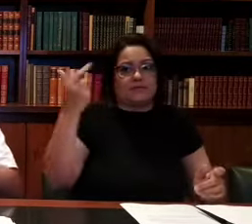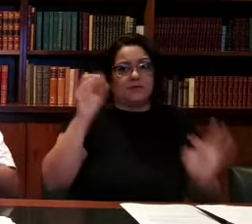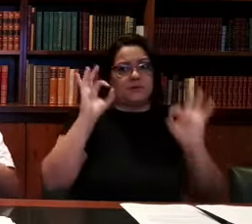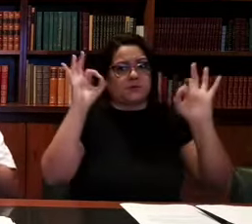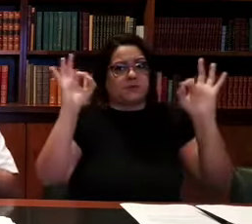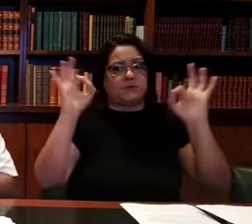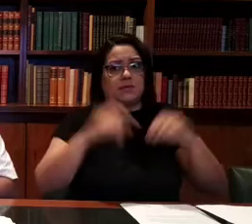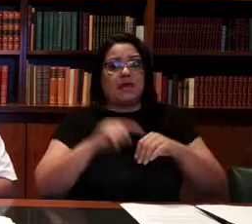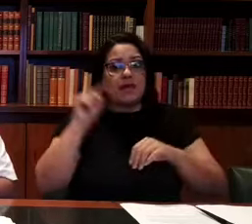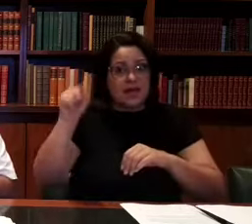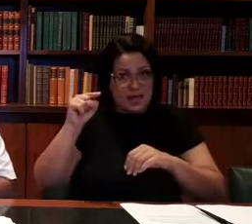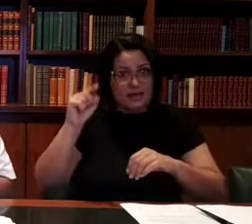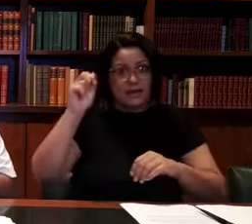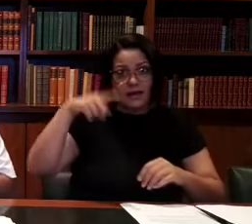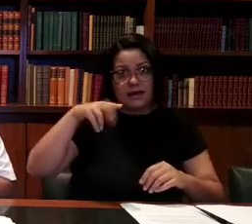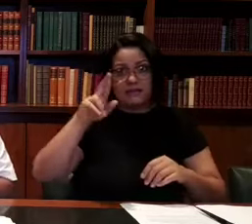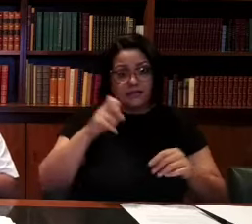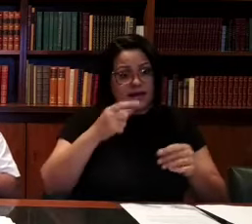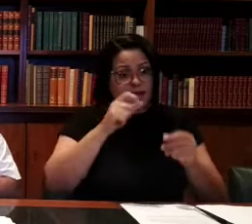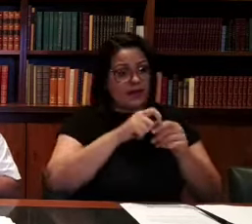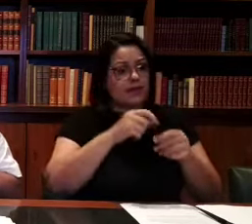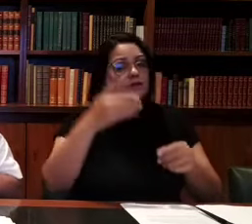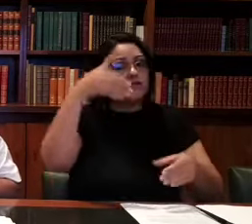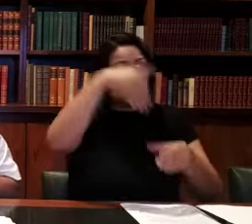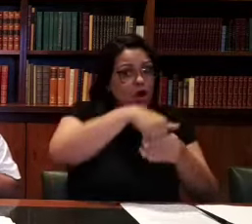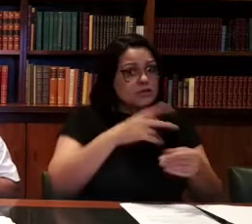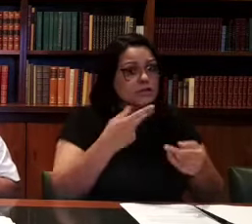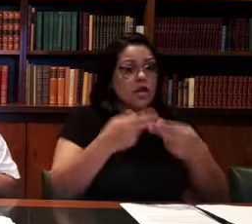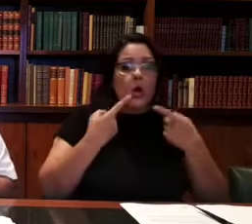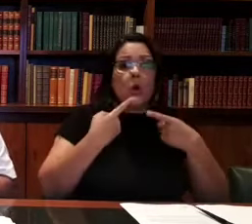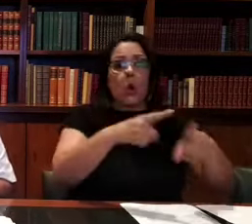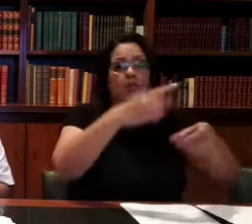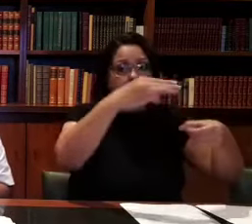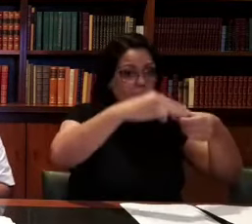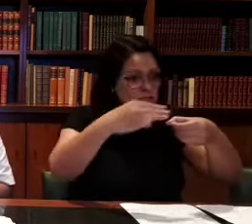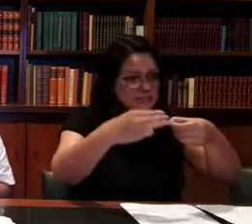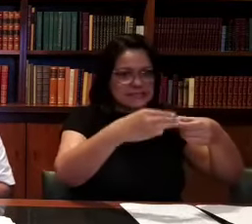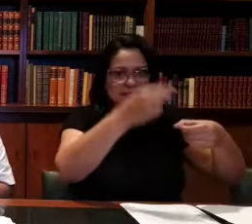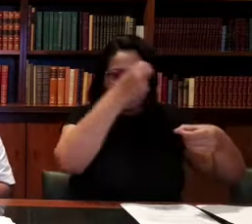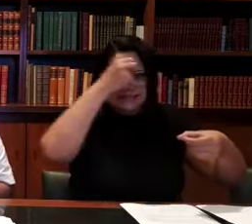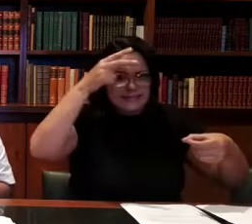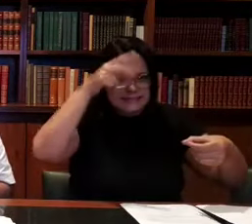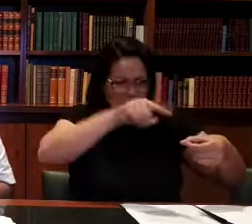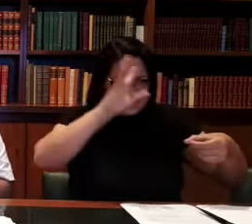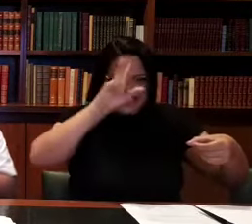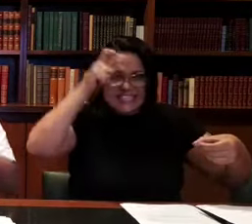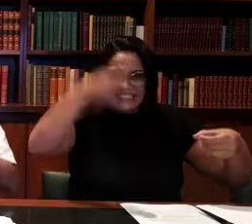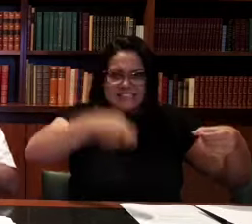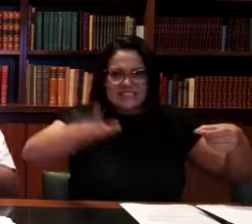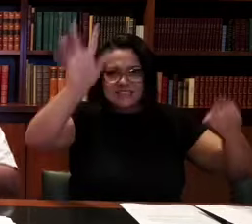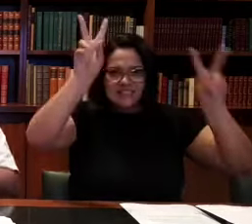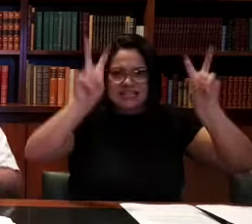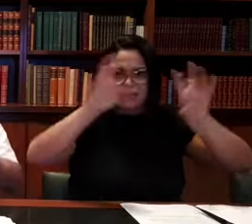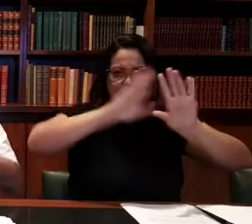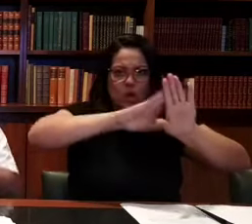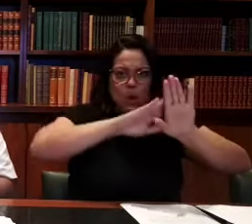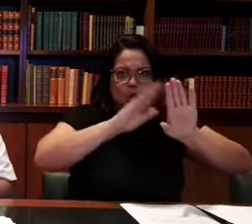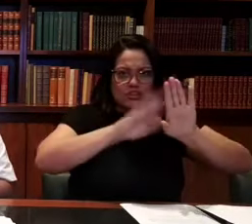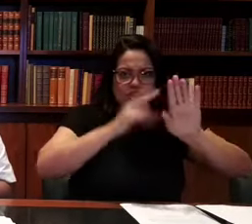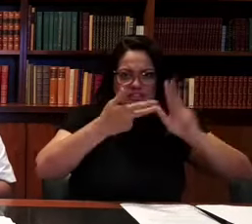e ele é divulgou ali contra a iniciativa do município nos dá sobre isso que se